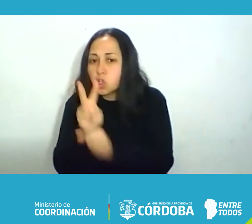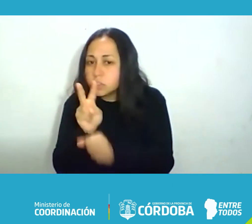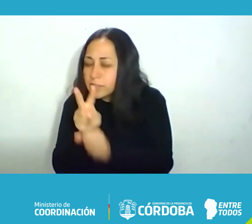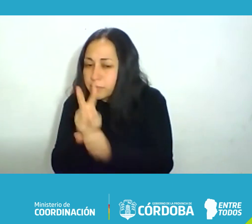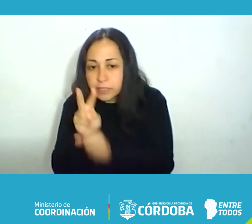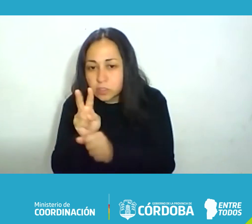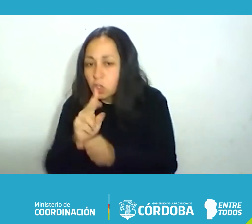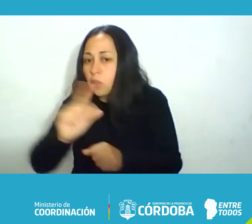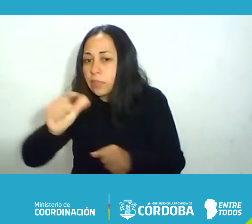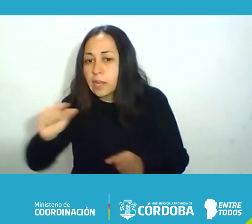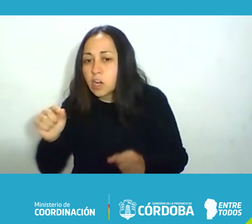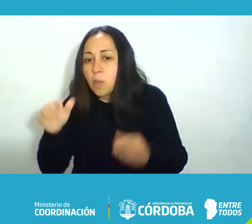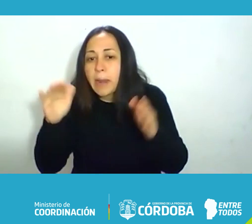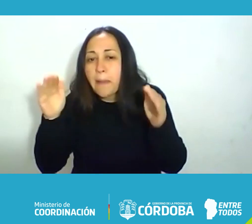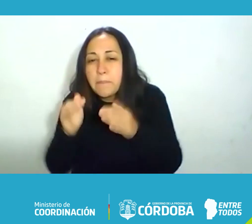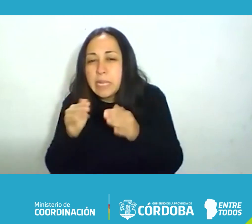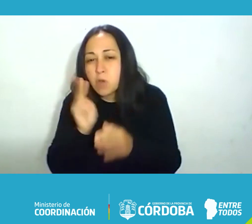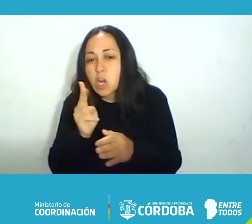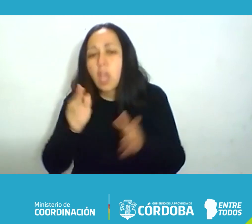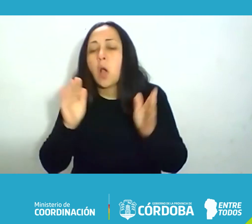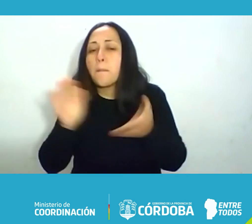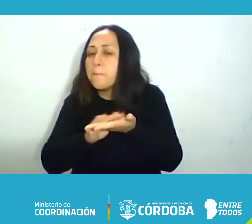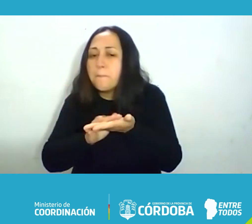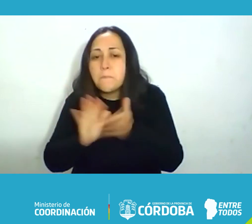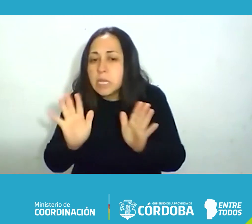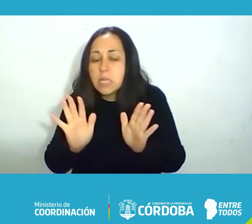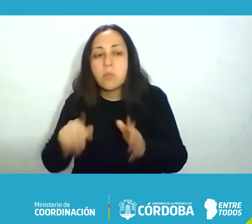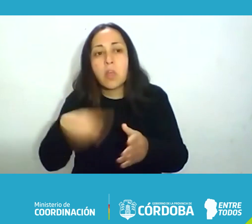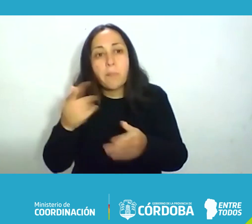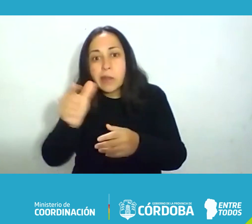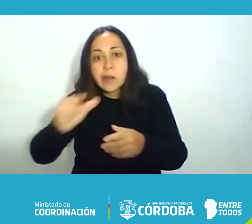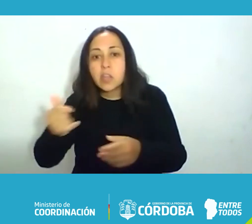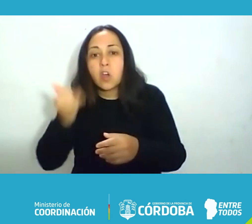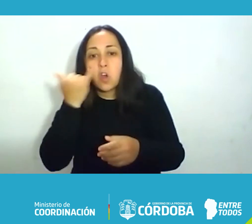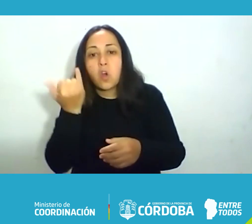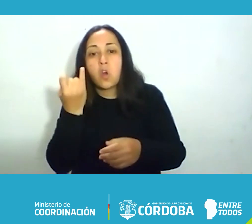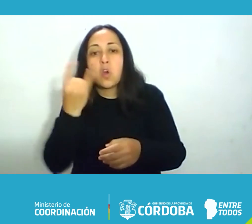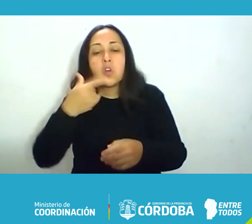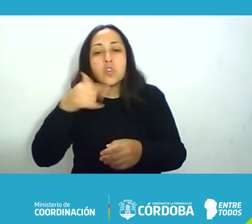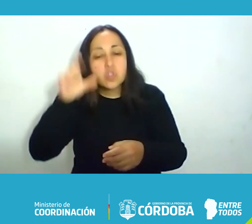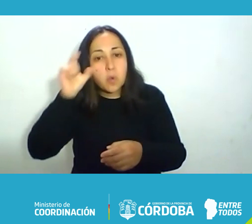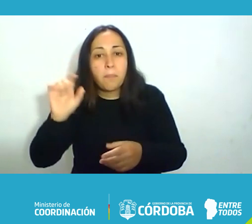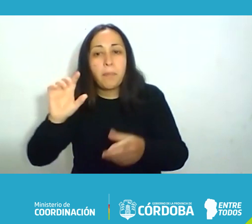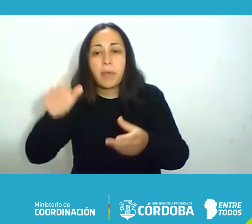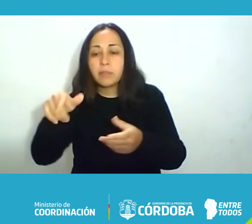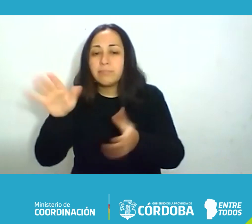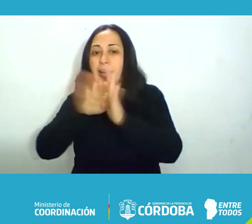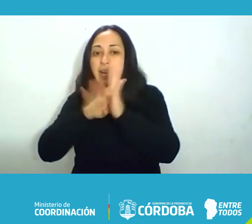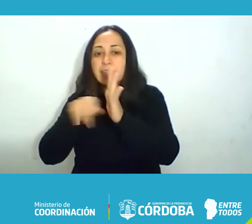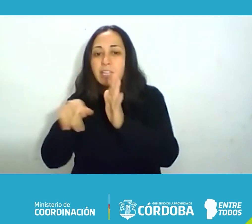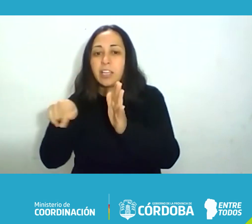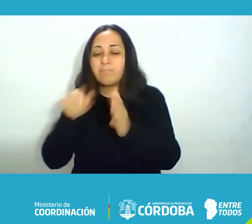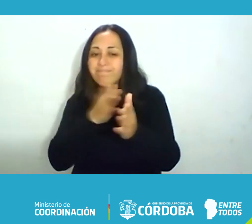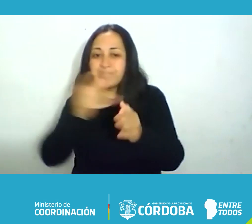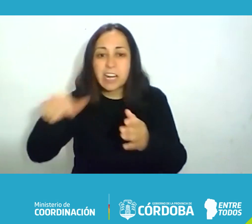del río y todas las medidas posibles para minimizar los riesgos. Luego viene el tramo que cruza el río Yuspe, por las características de este ecosistema se pidió el cambio